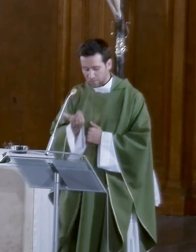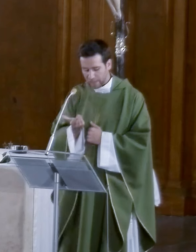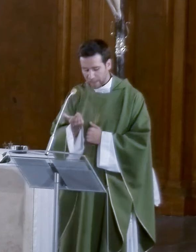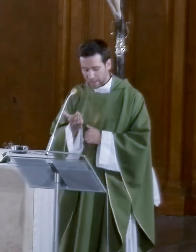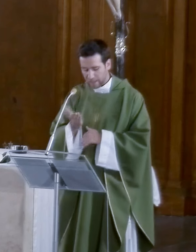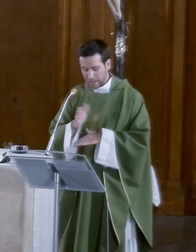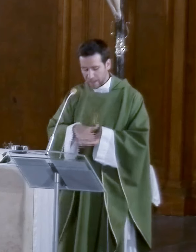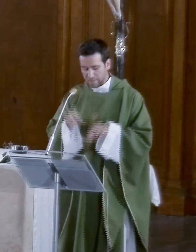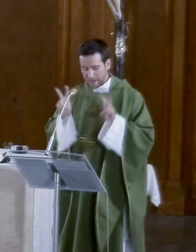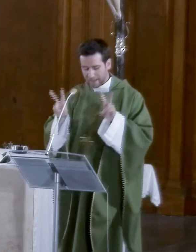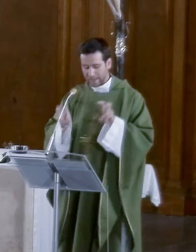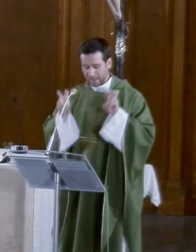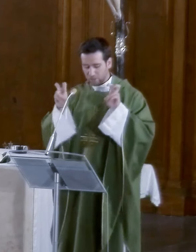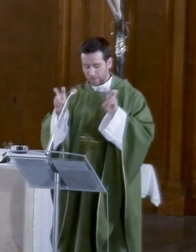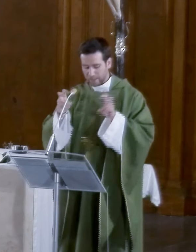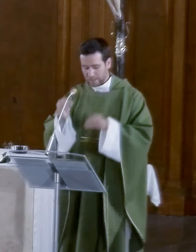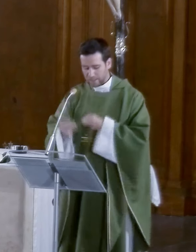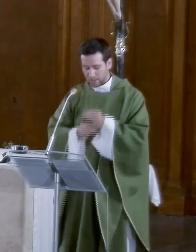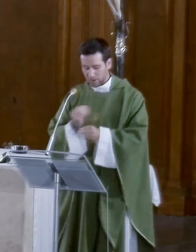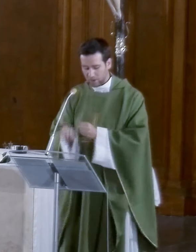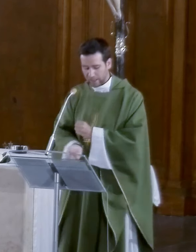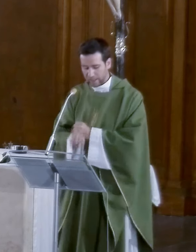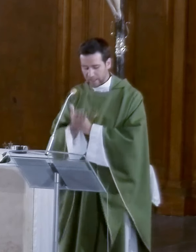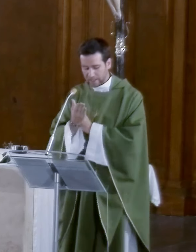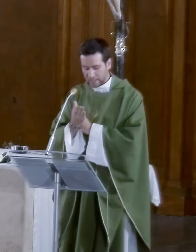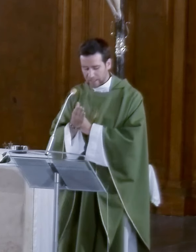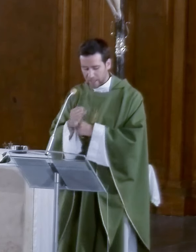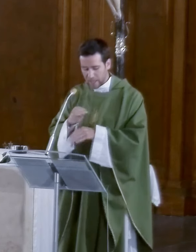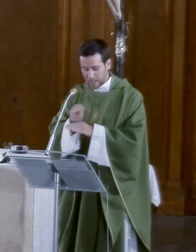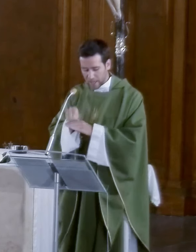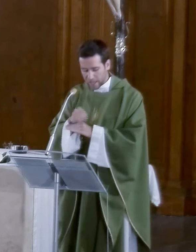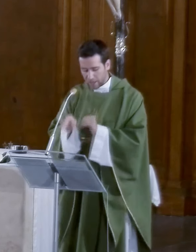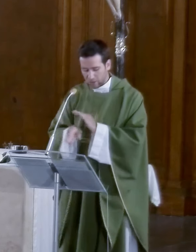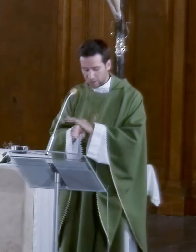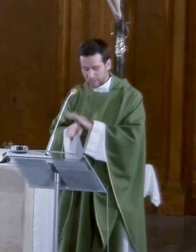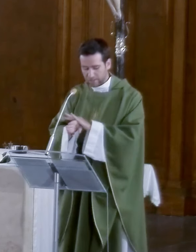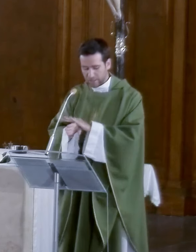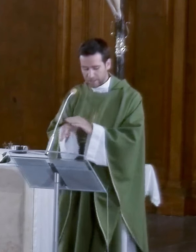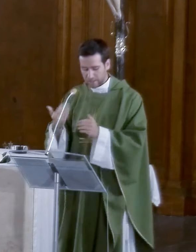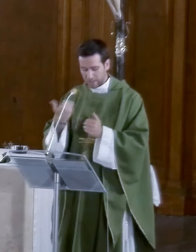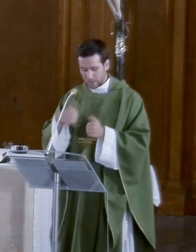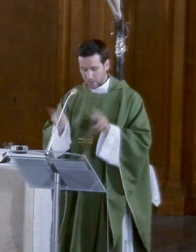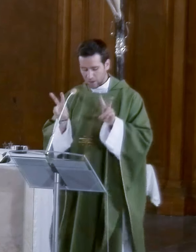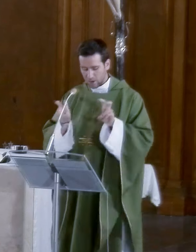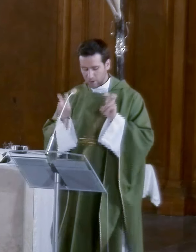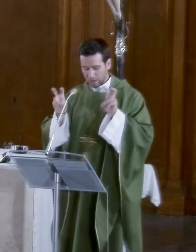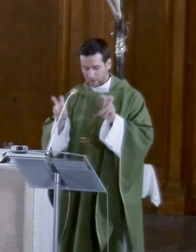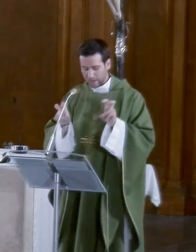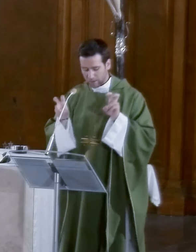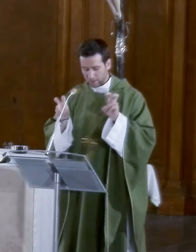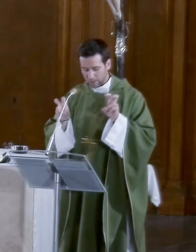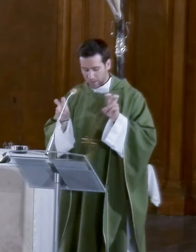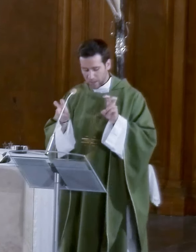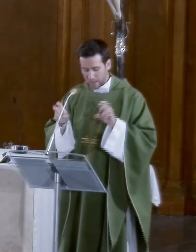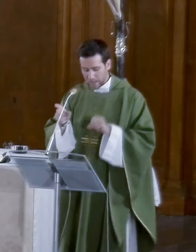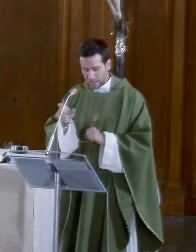te suplican, para que renueves lo que creaste y conserves lo